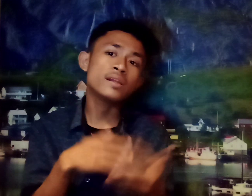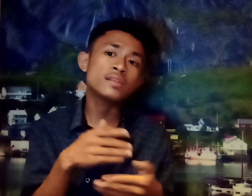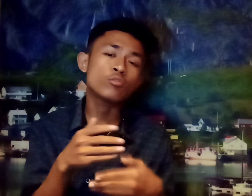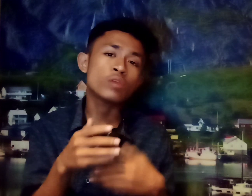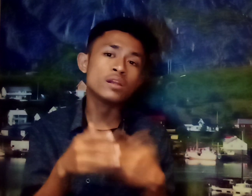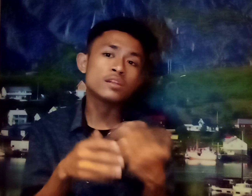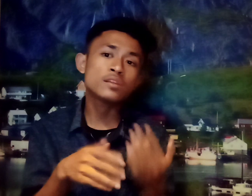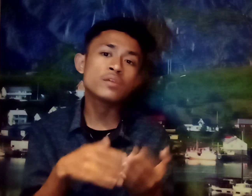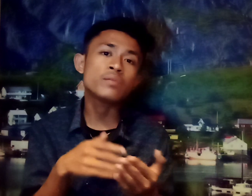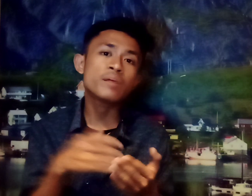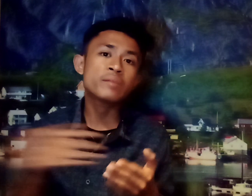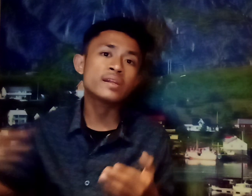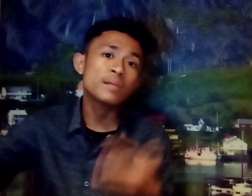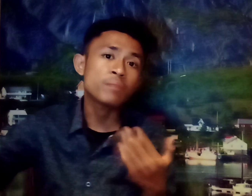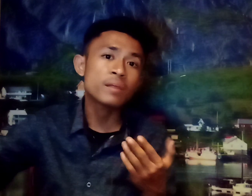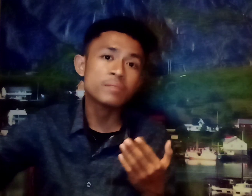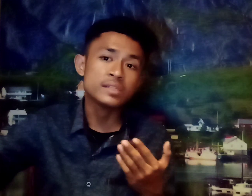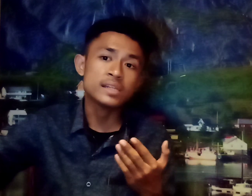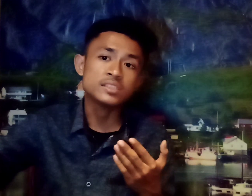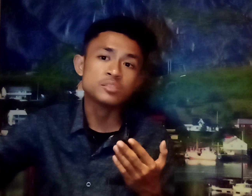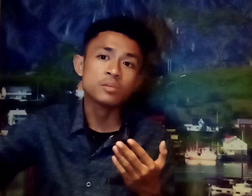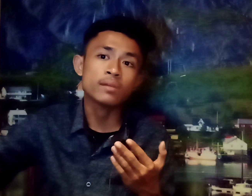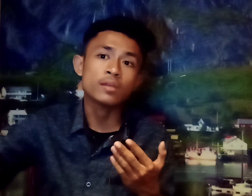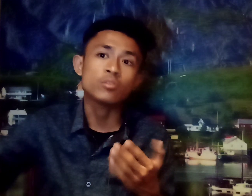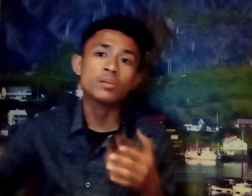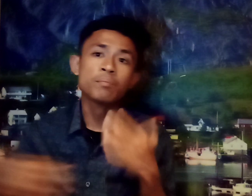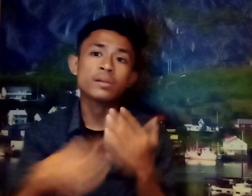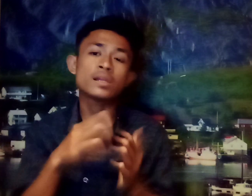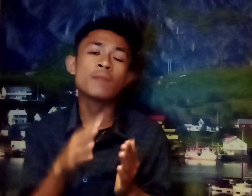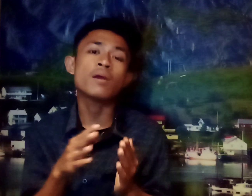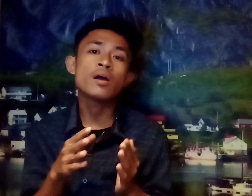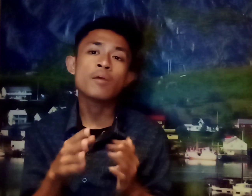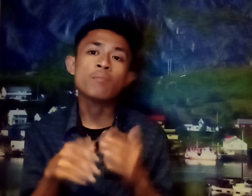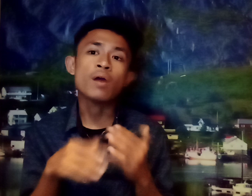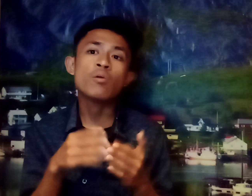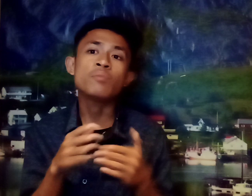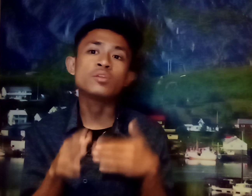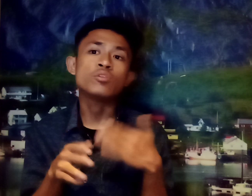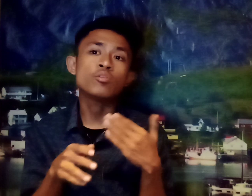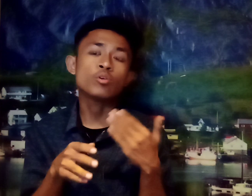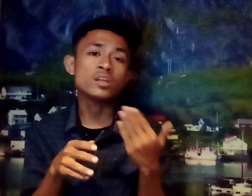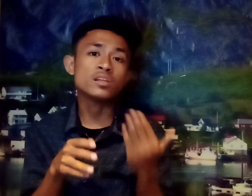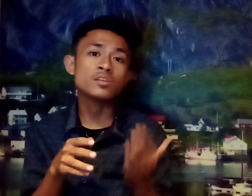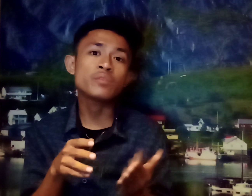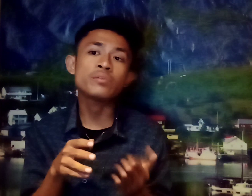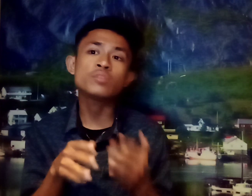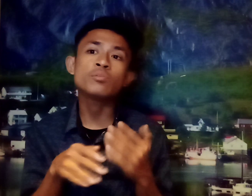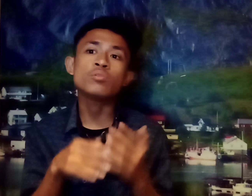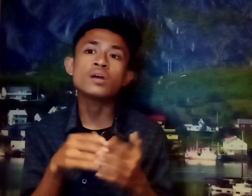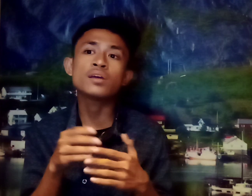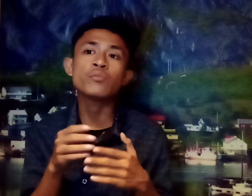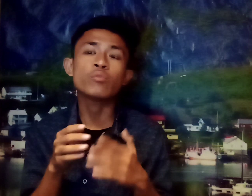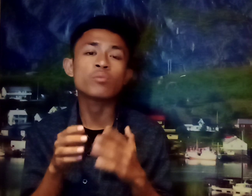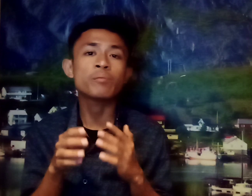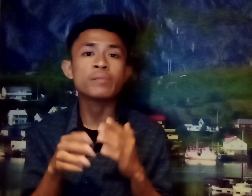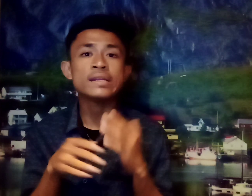penelitian kualitatif dapat dilihat pada penjelasan sebagai berikut. Yang pertama, bahwa metode kualitatif itu menggunakan informan